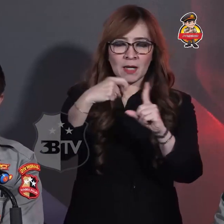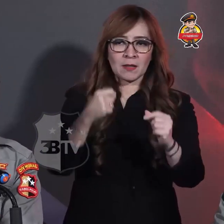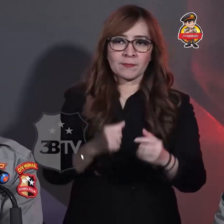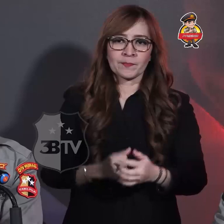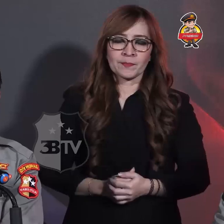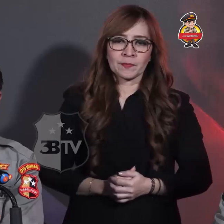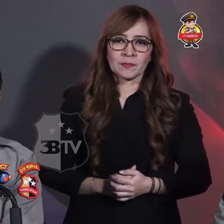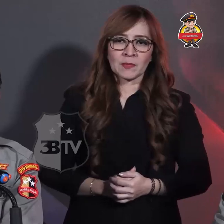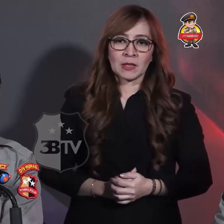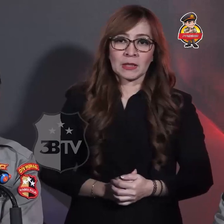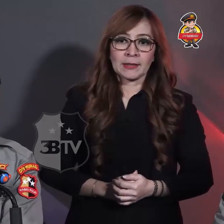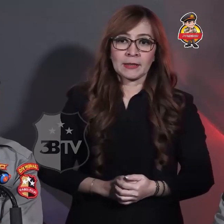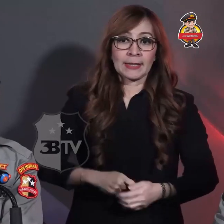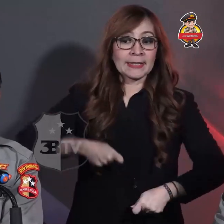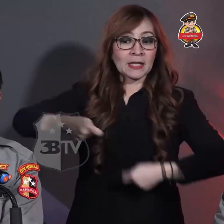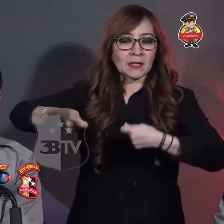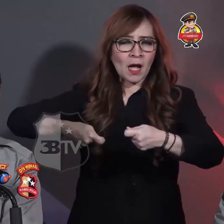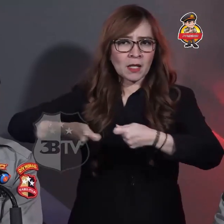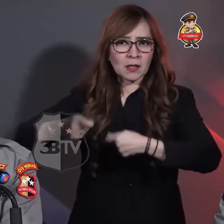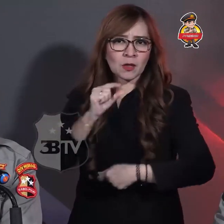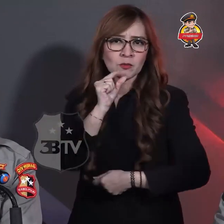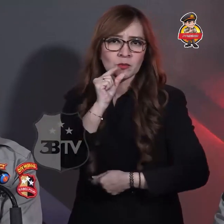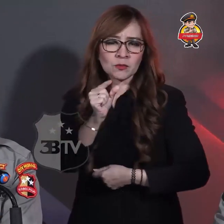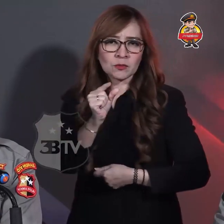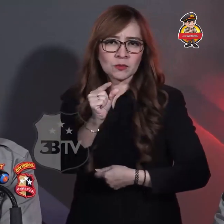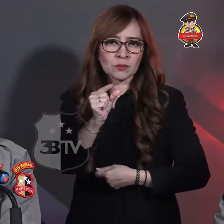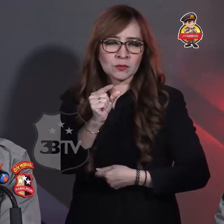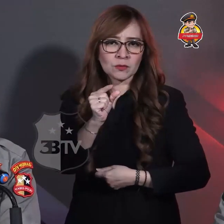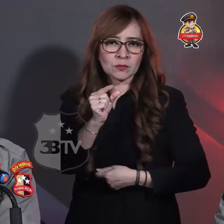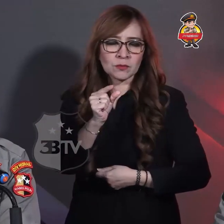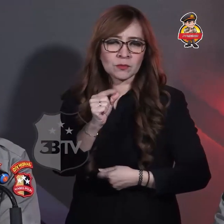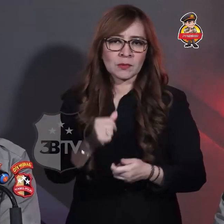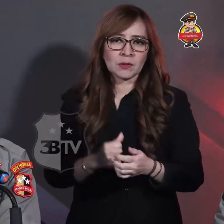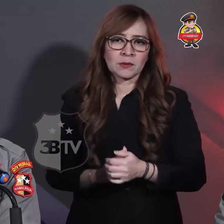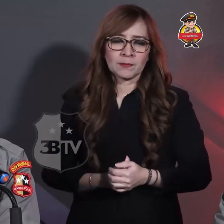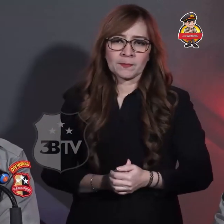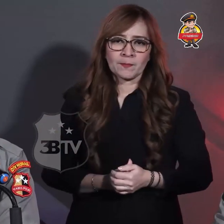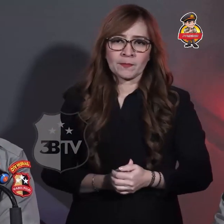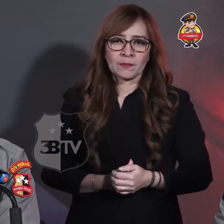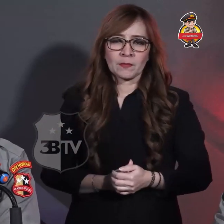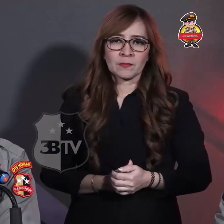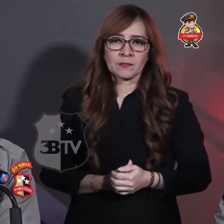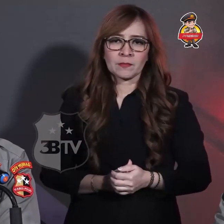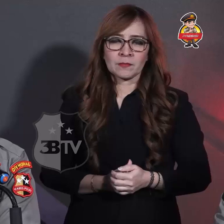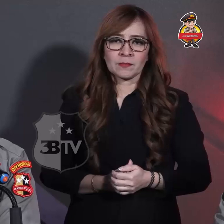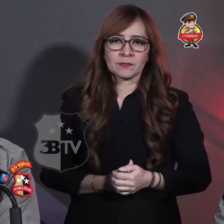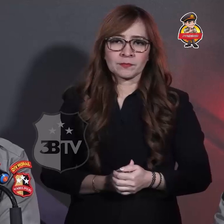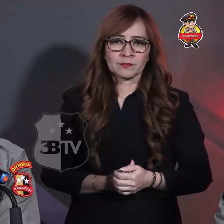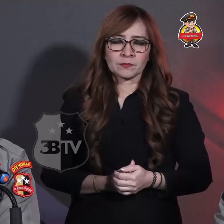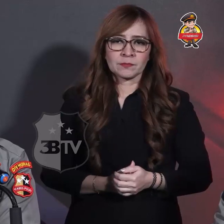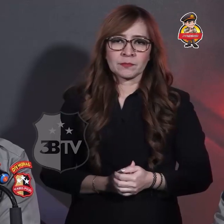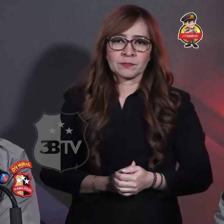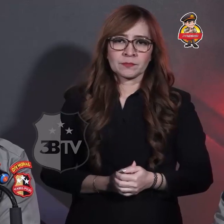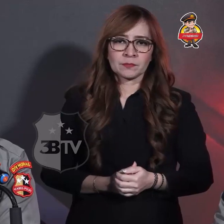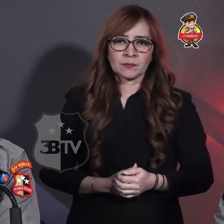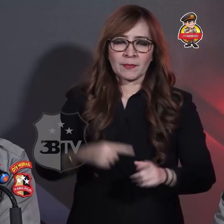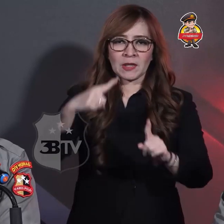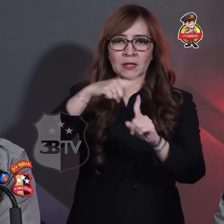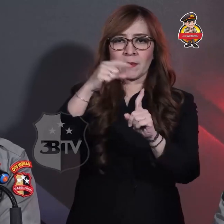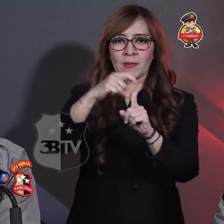dia dikendalikan untuk melakukan perbuatan prostitusi. Ya, ini juga masuk TPPO.